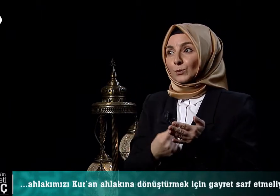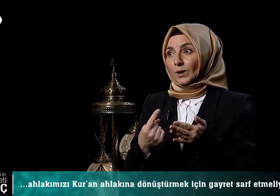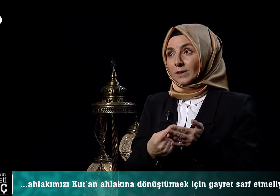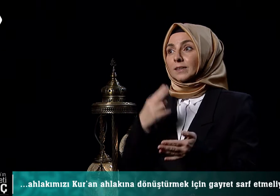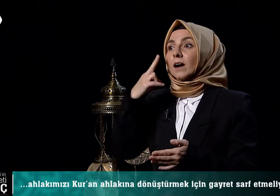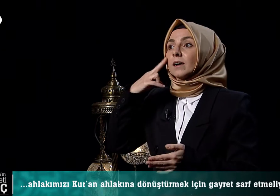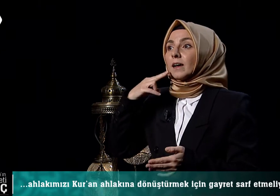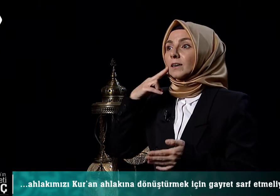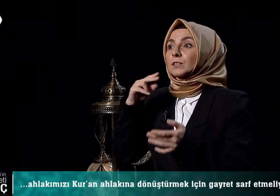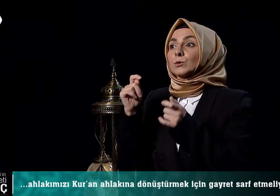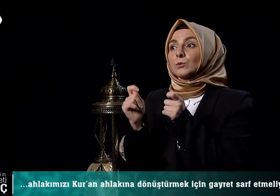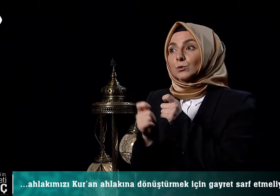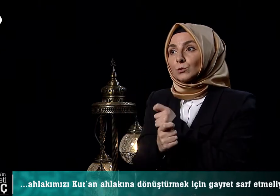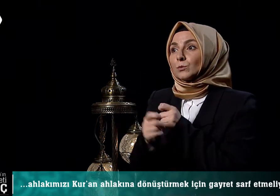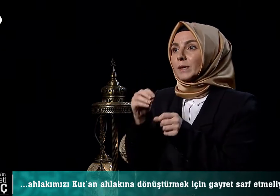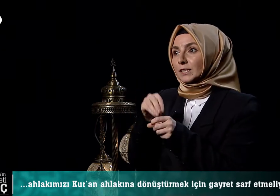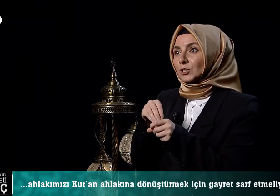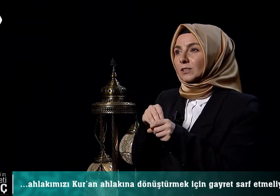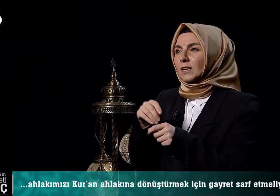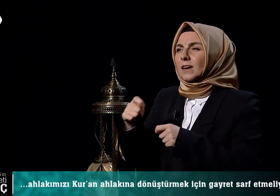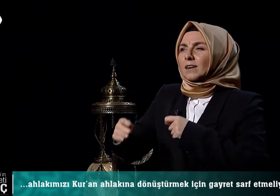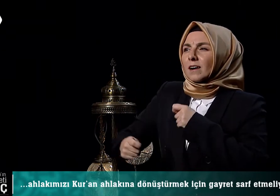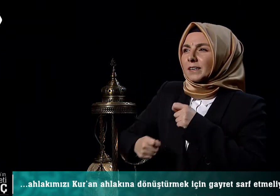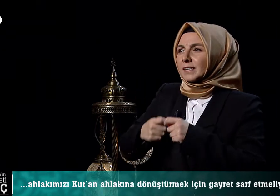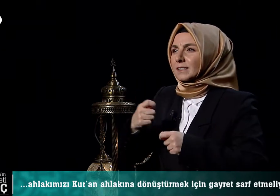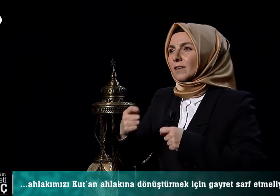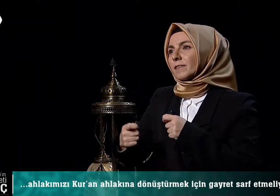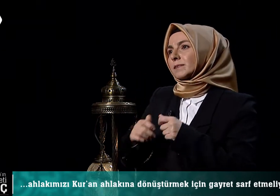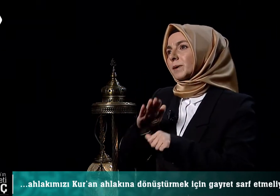Kur'an ahlakına dönüştürmek için gayret sarf etmeliyiz.